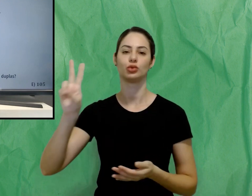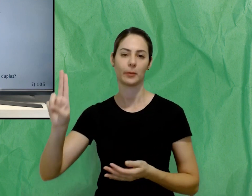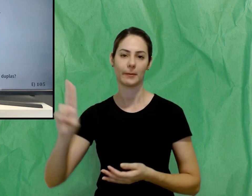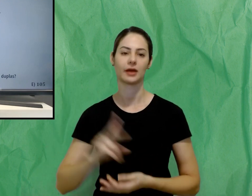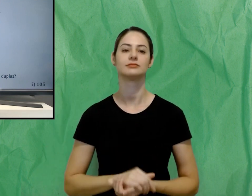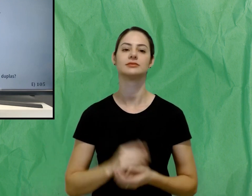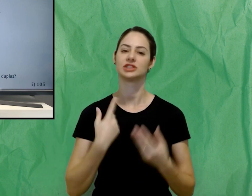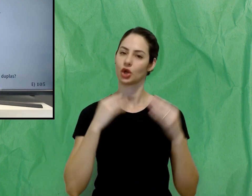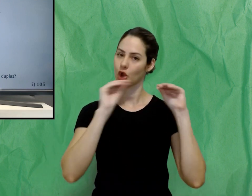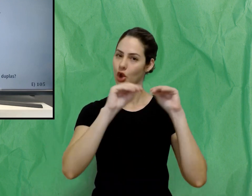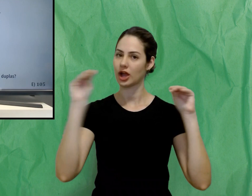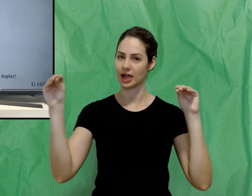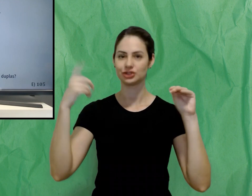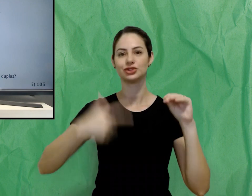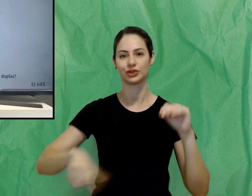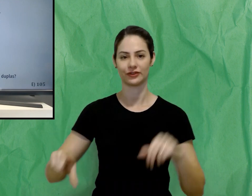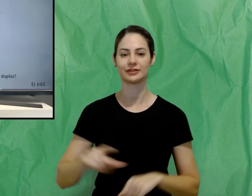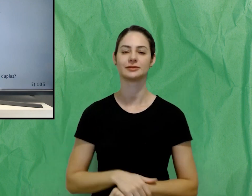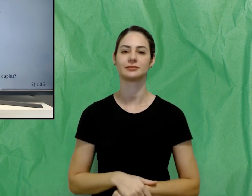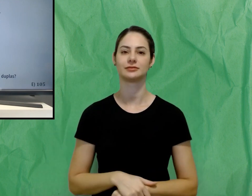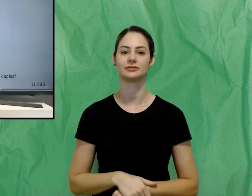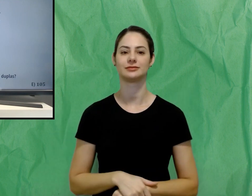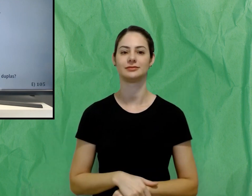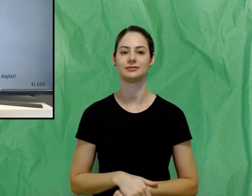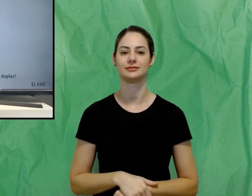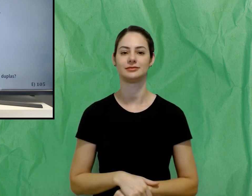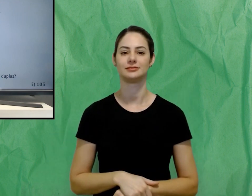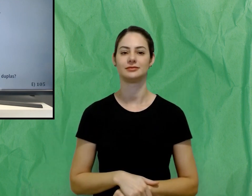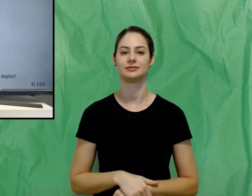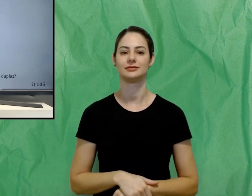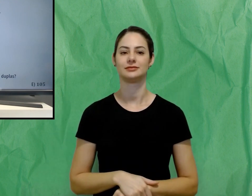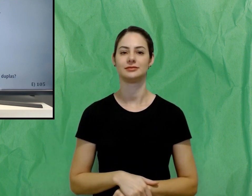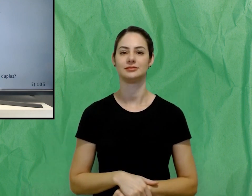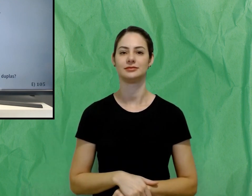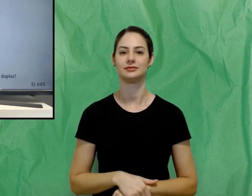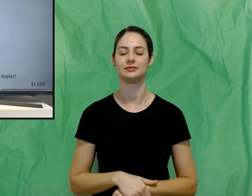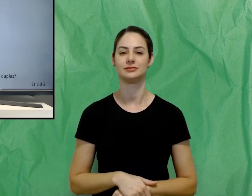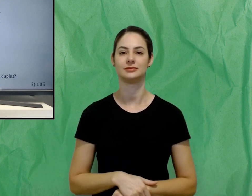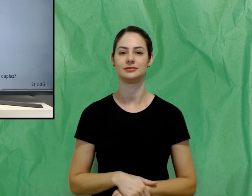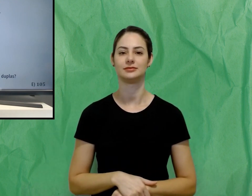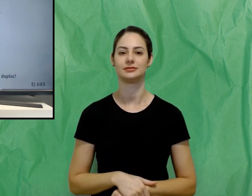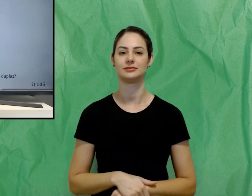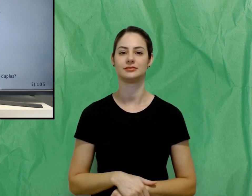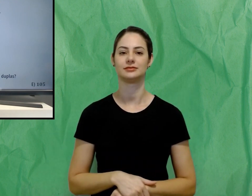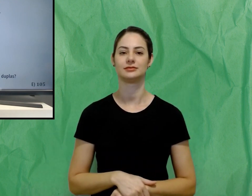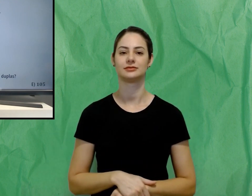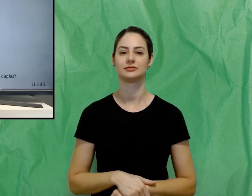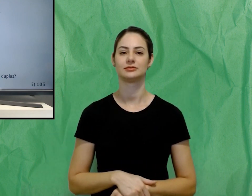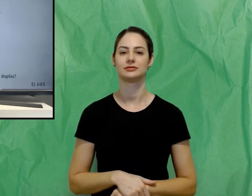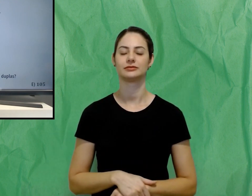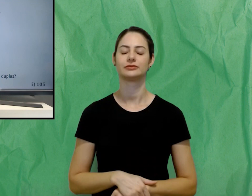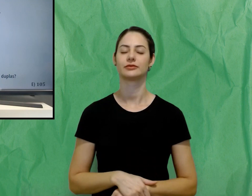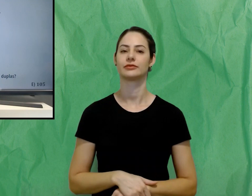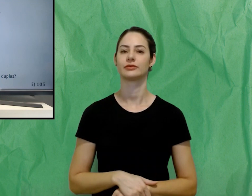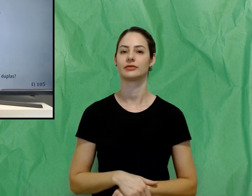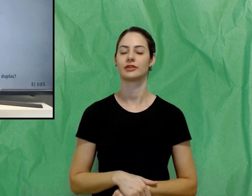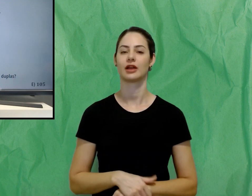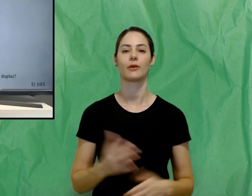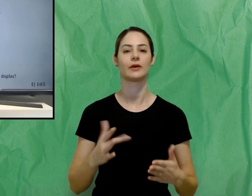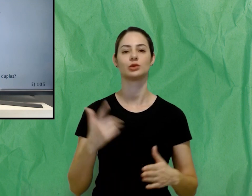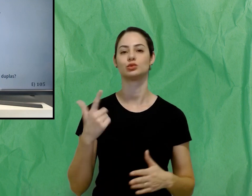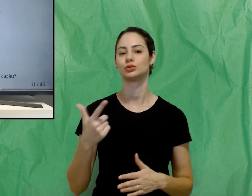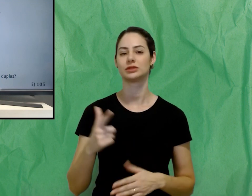lugar novamente. Então, é essa situação que a gente vai fazer. Eu não tenho agora mais, por exemplo,